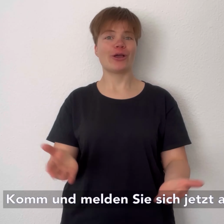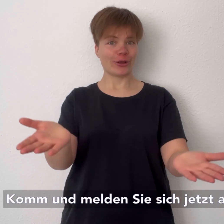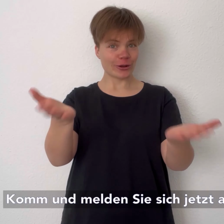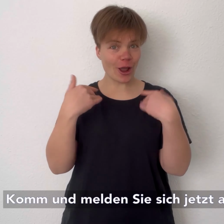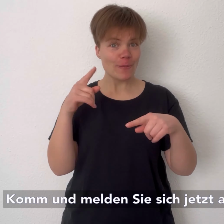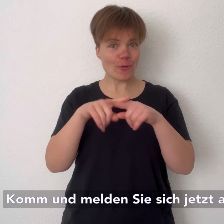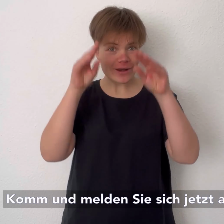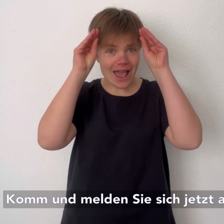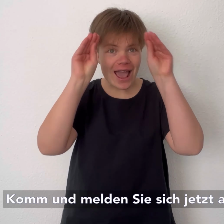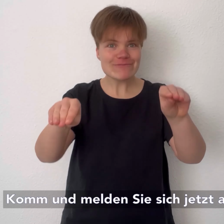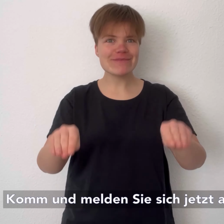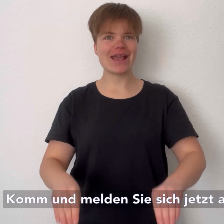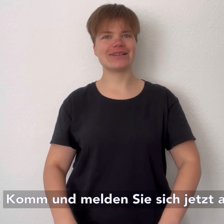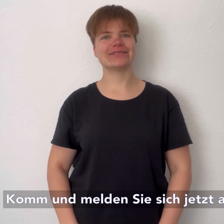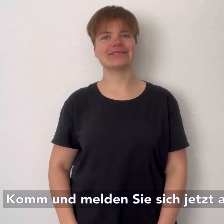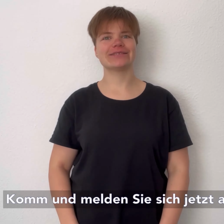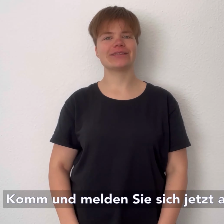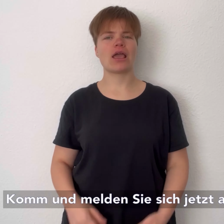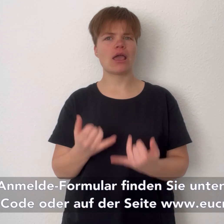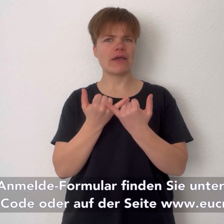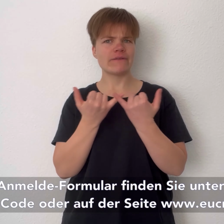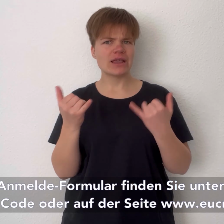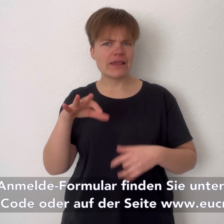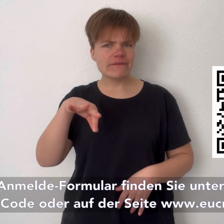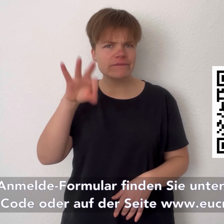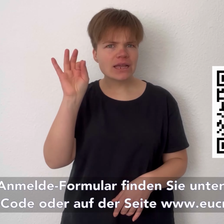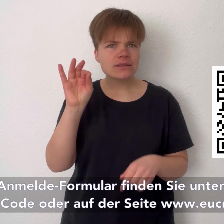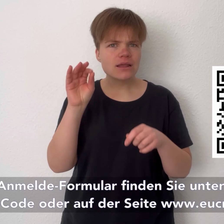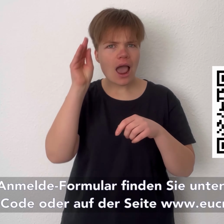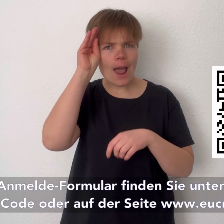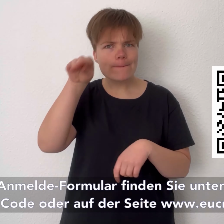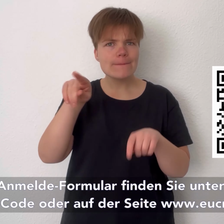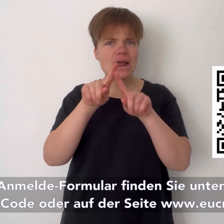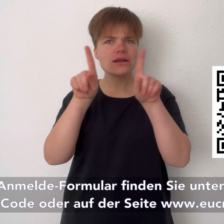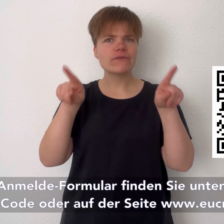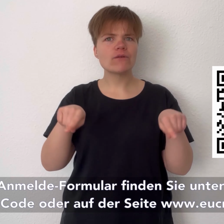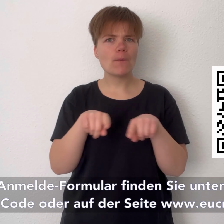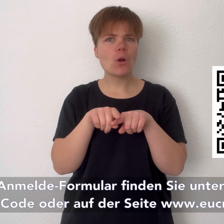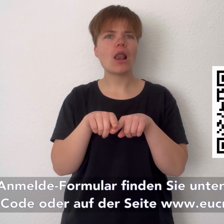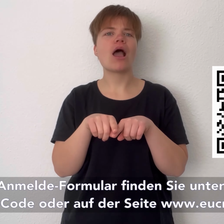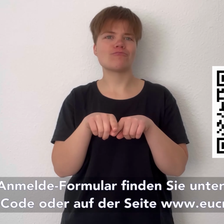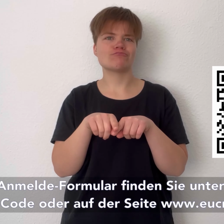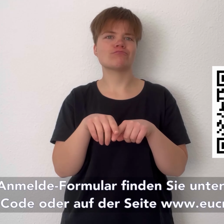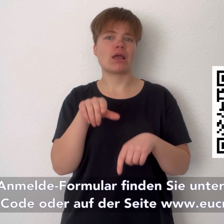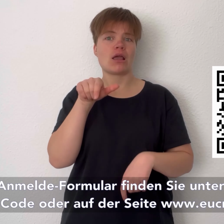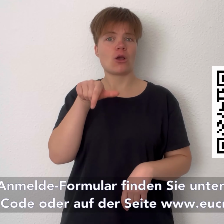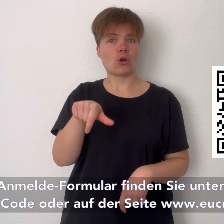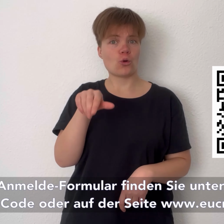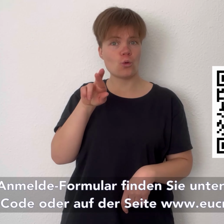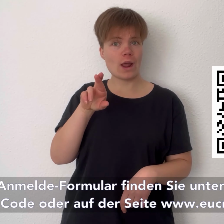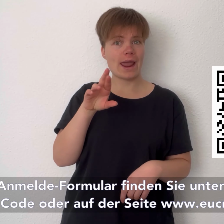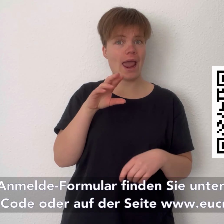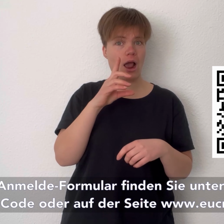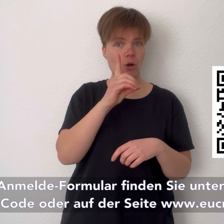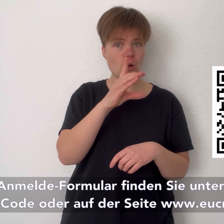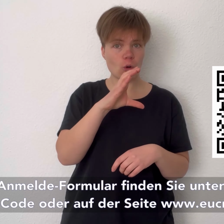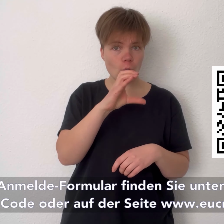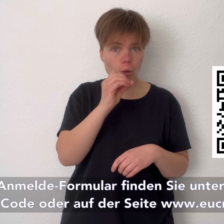Kommen Sie und melden Sie sich jetzt an. Das Anmeldeformular finden Sie unter diesem QR-Code und auf der Seite www